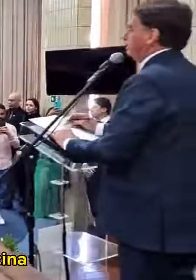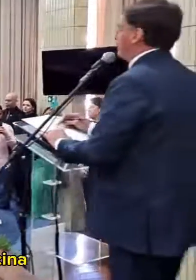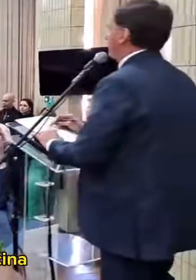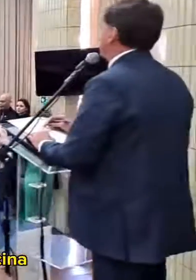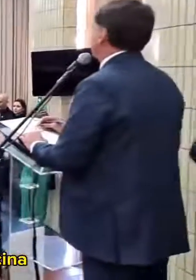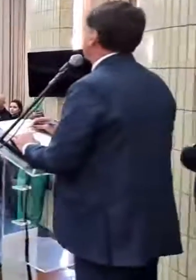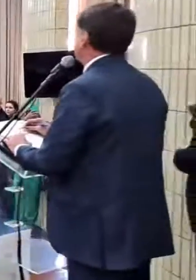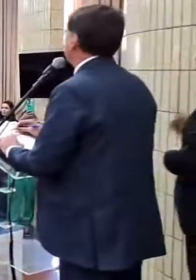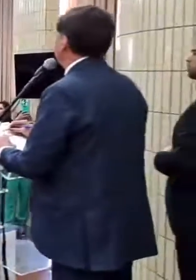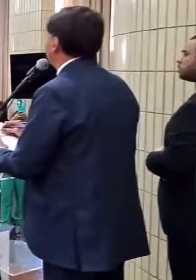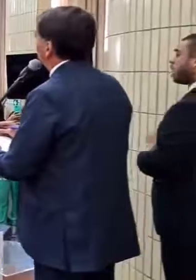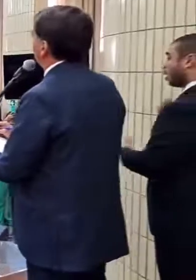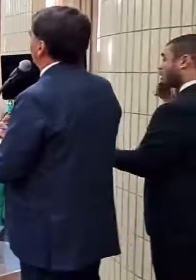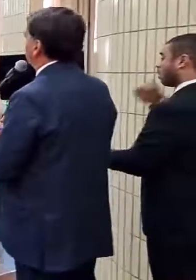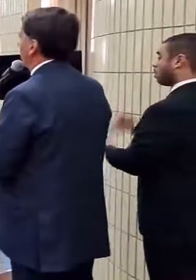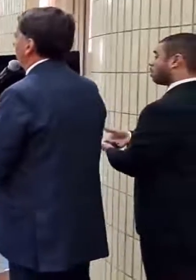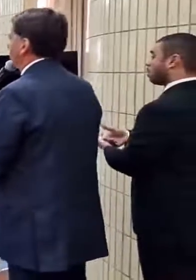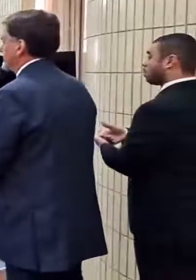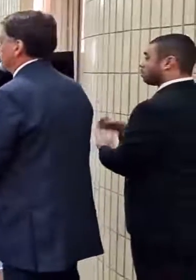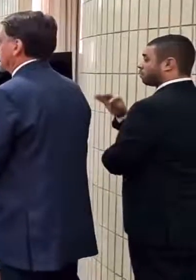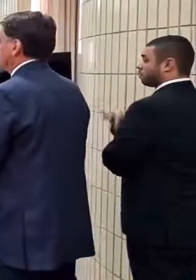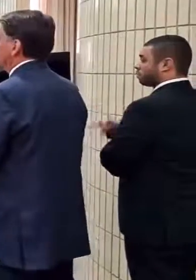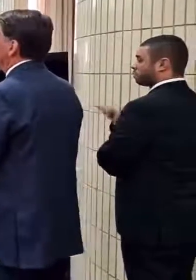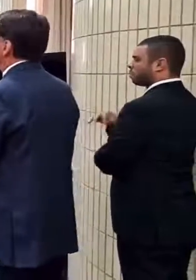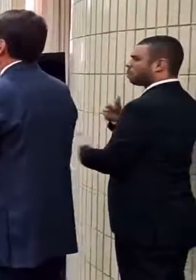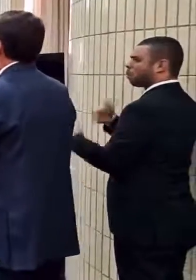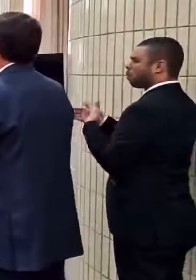governadores comprassem vacina em qualquer lugar do mundo,